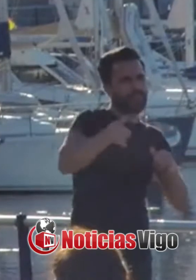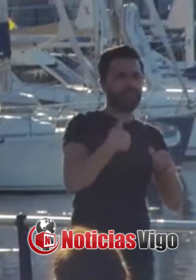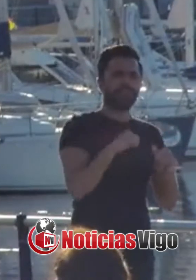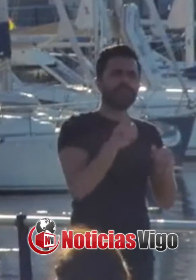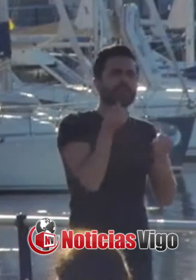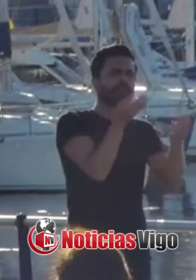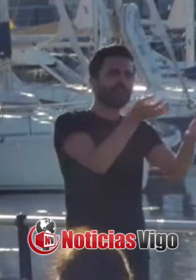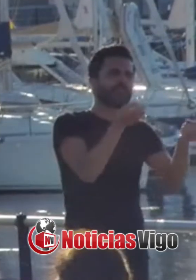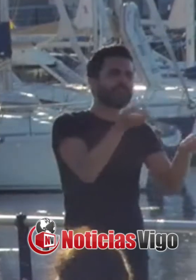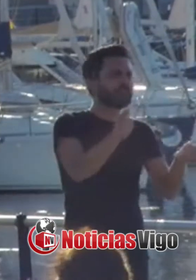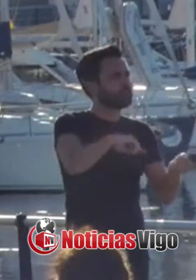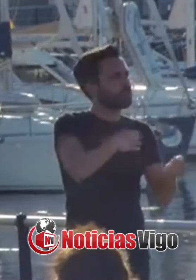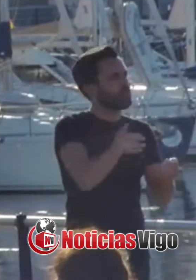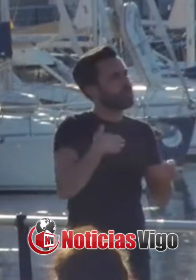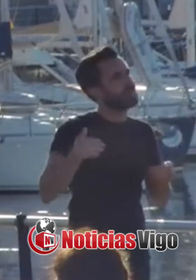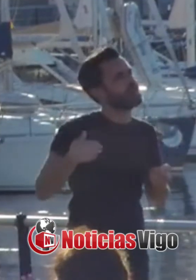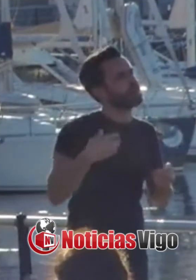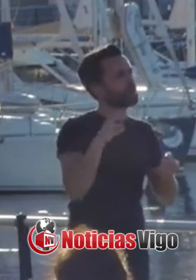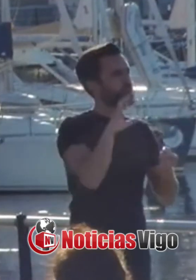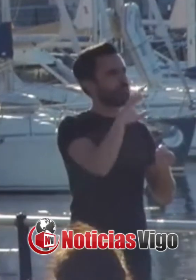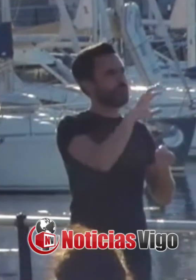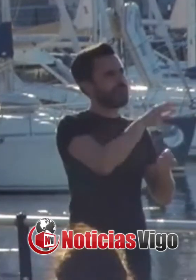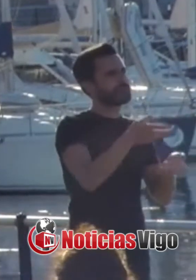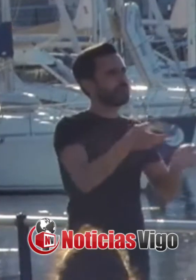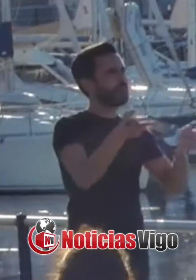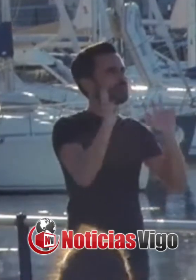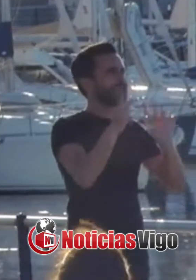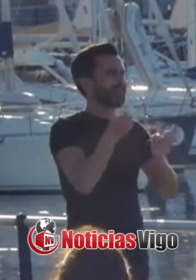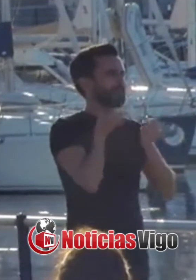nun país con liberdade de expresión.